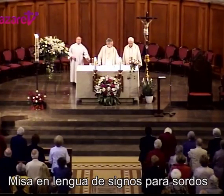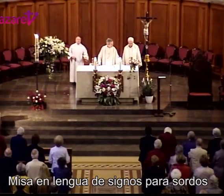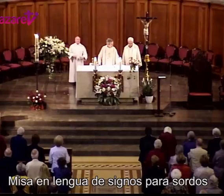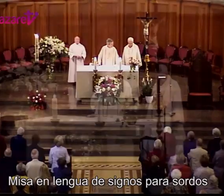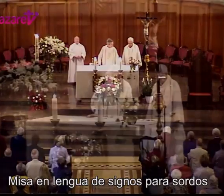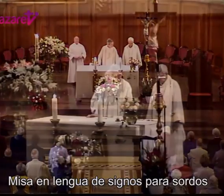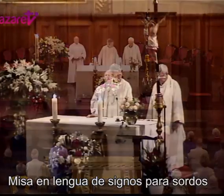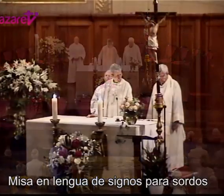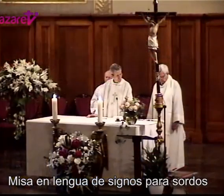cielo.